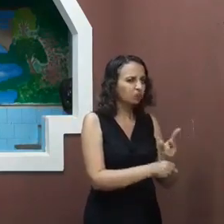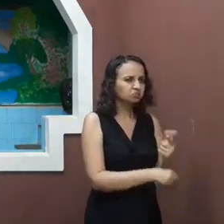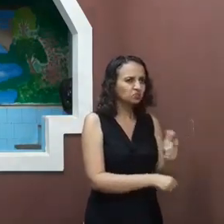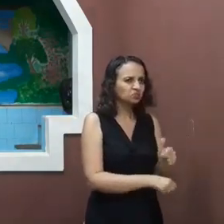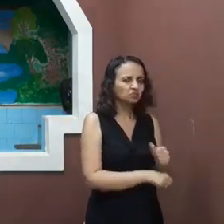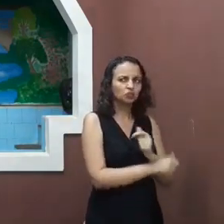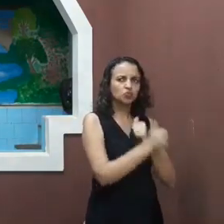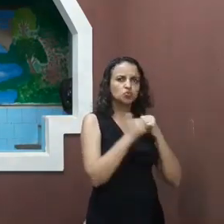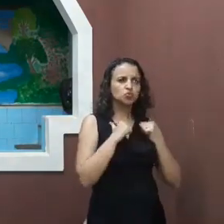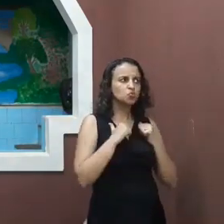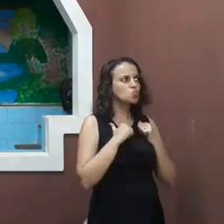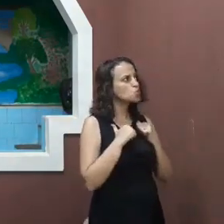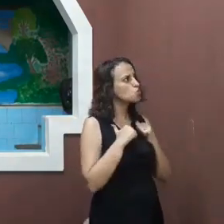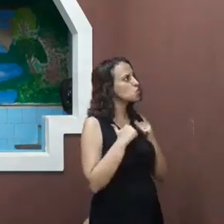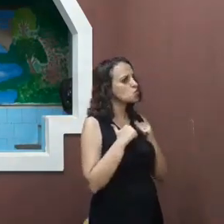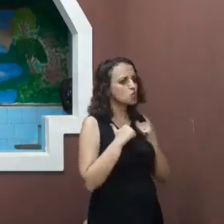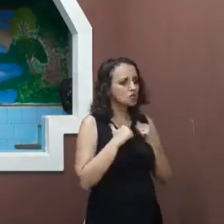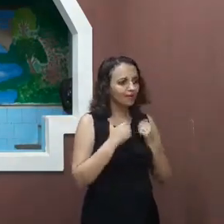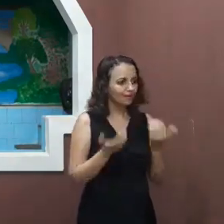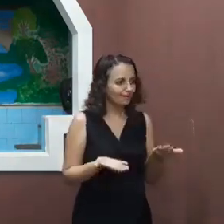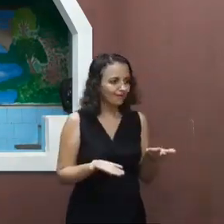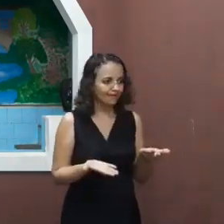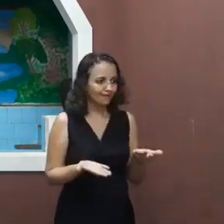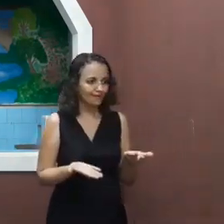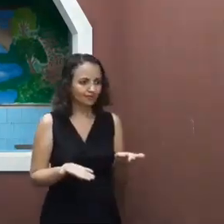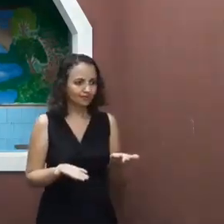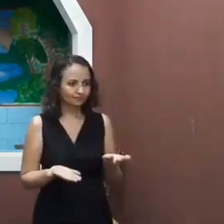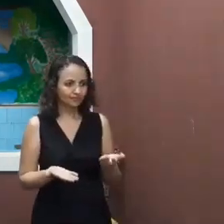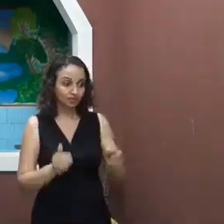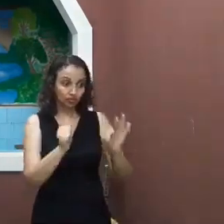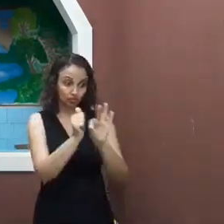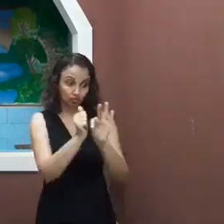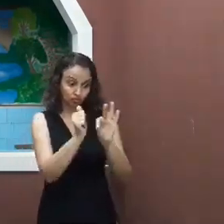Tiago nunca afirma que as obras podem salvar, mas sim que a fé genuína